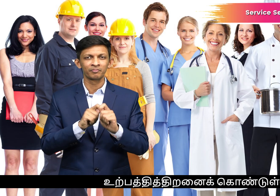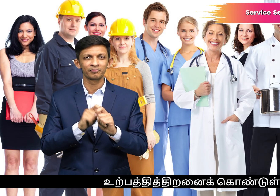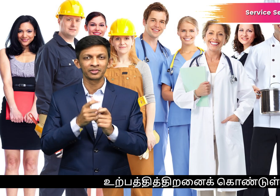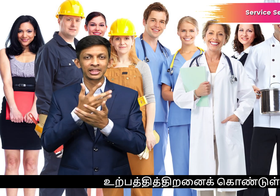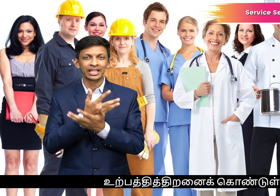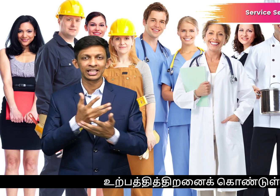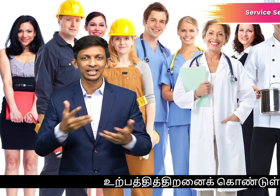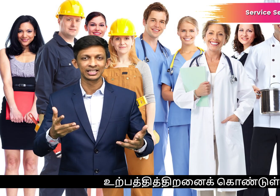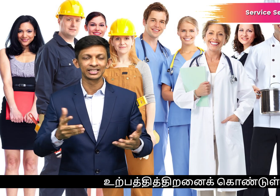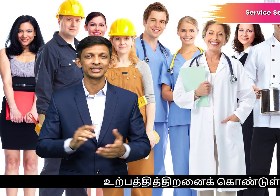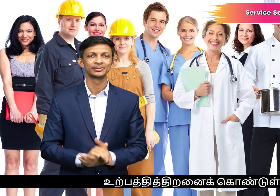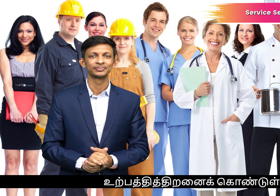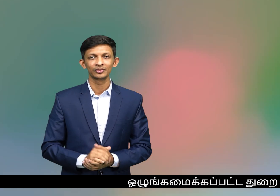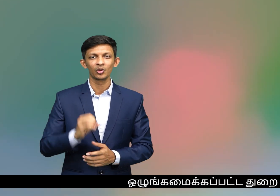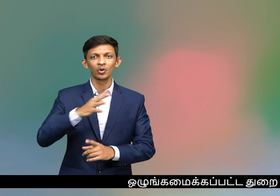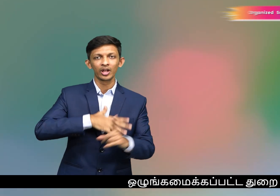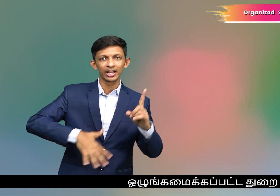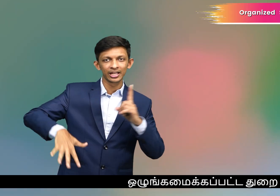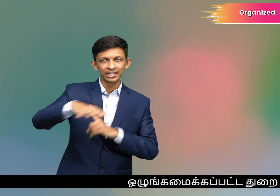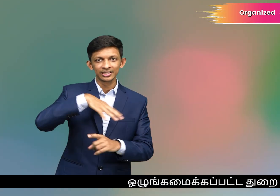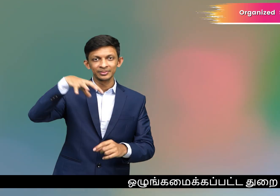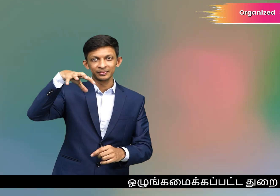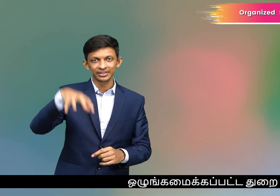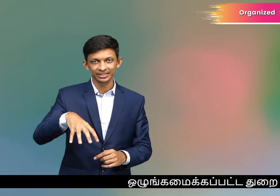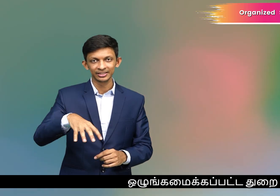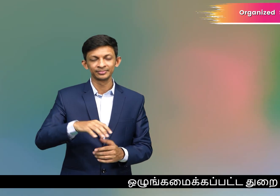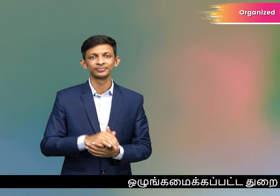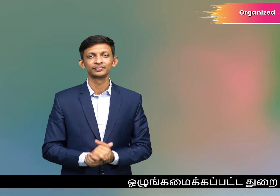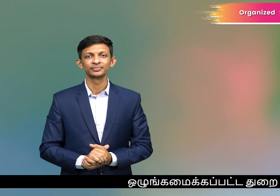தொழிலாளர் உற்பத்தி திறனை கொண்டுள்ளது. ஒழுங்கமைக்கப்பட்ட துறை.